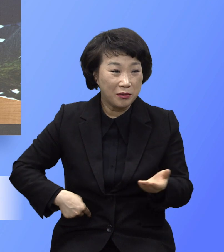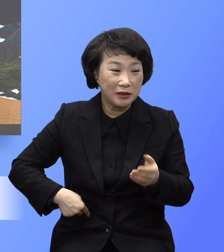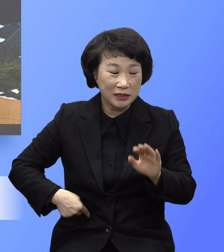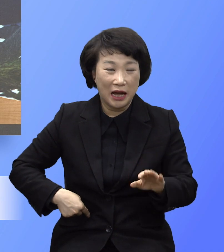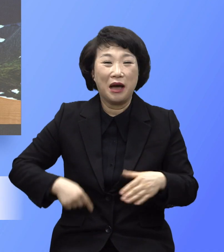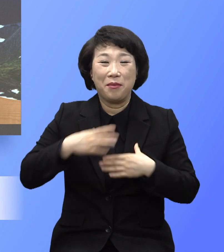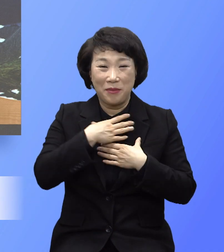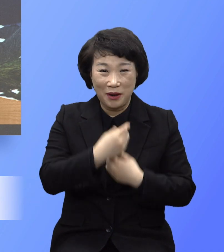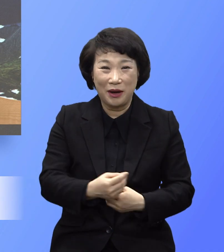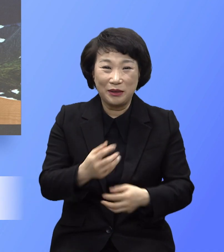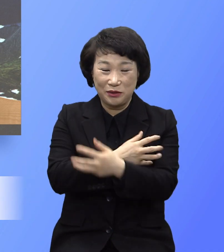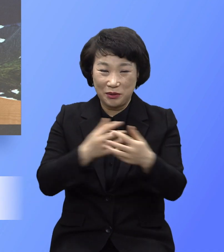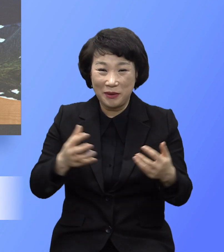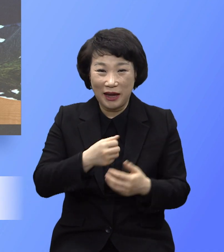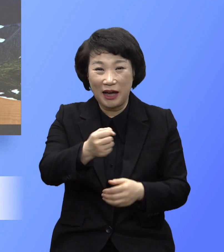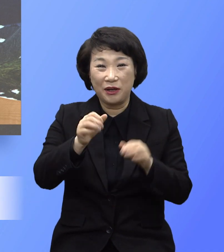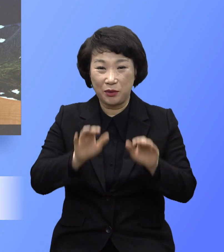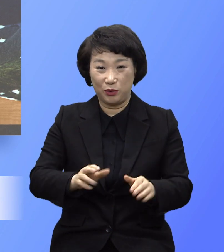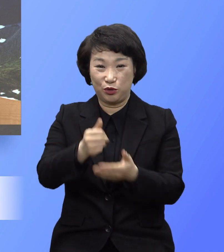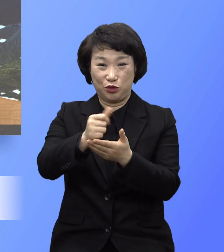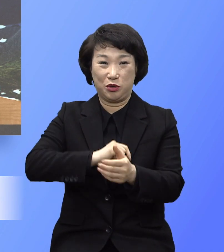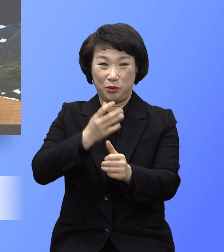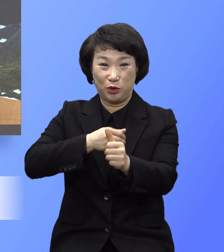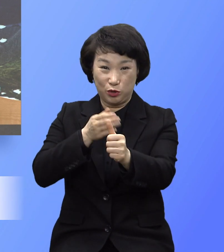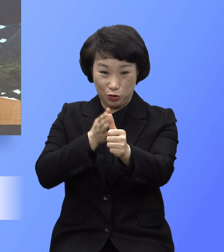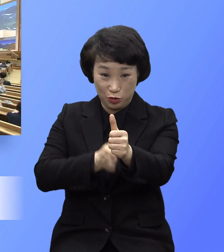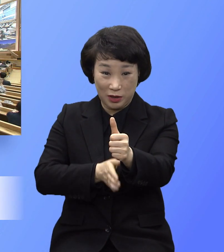양심의 자유가 충만하기를 주님의 이름으로